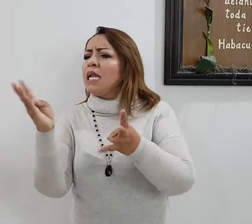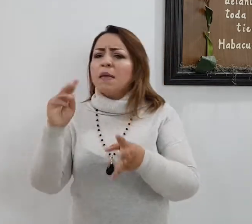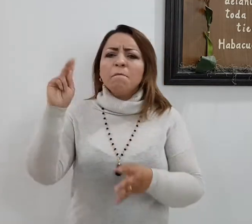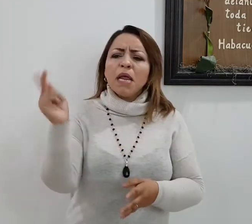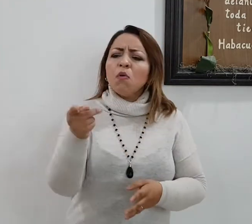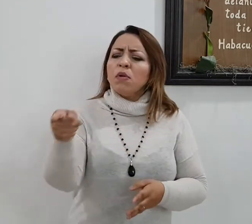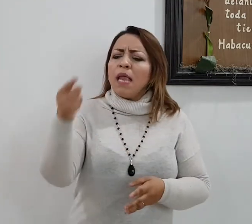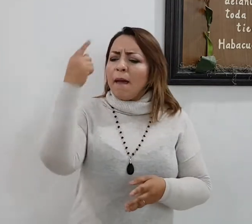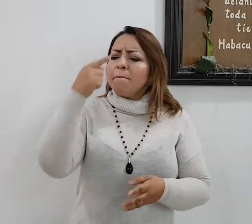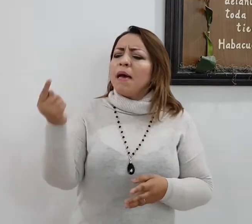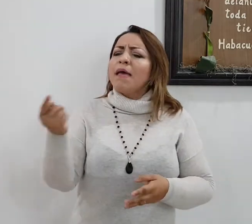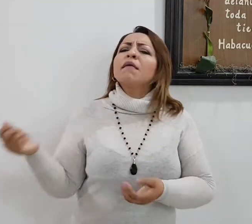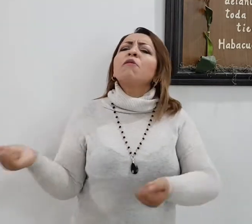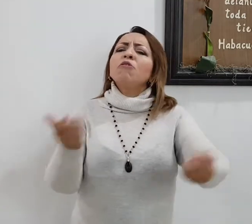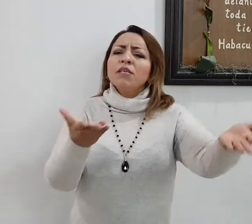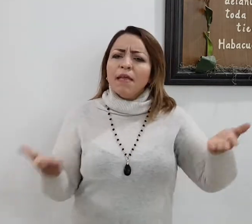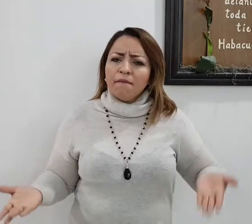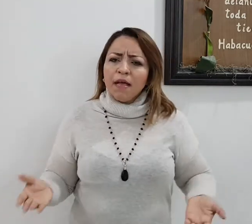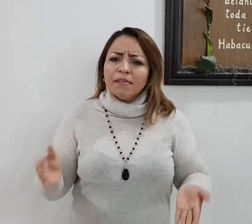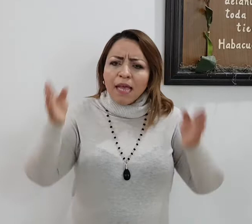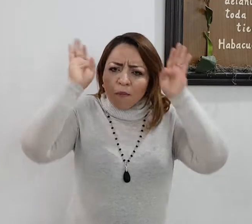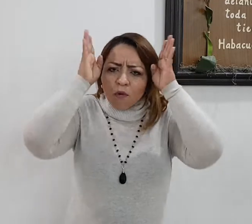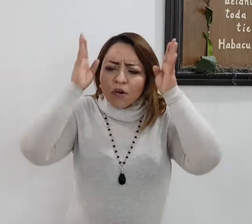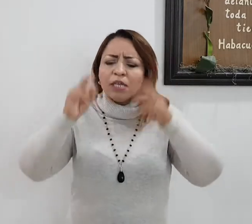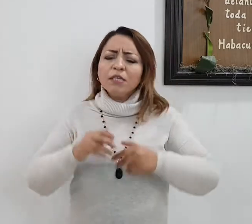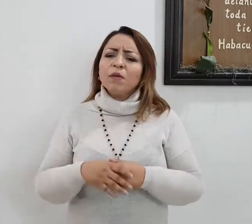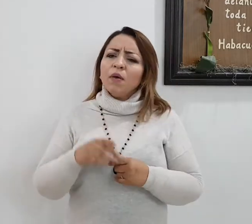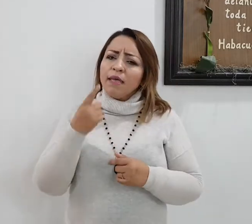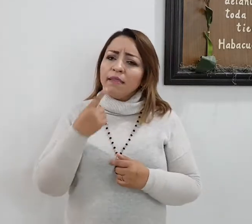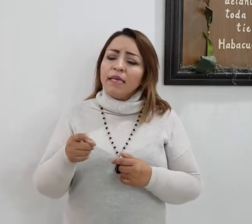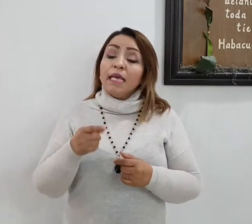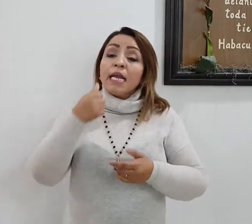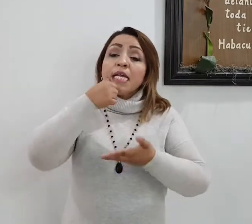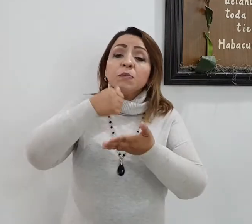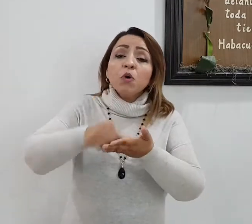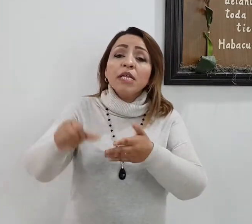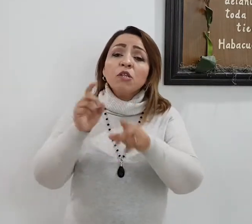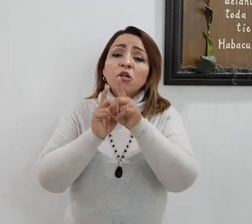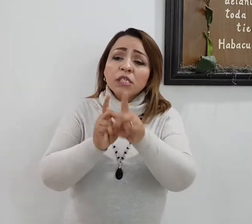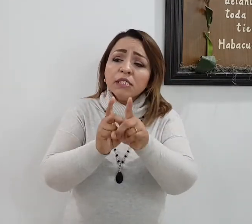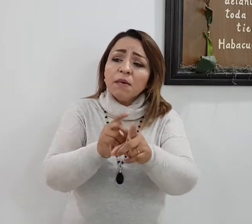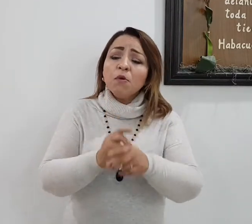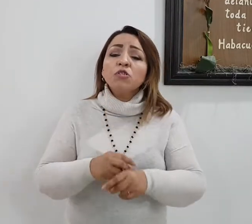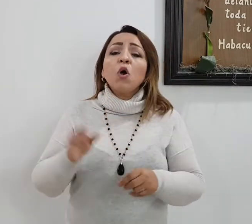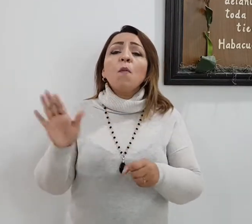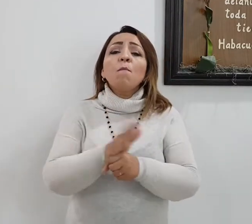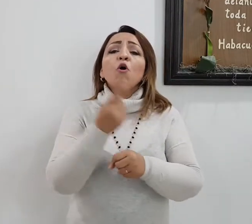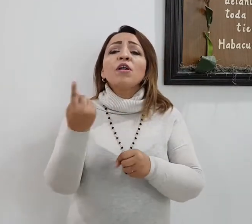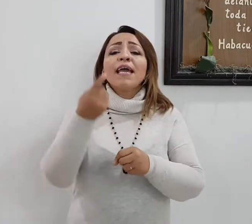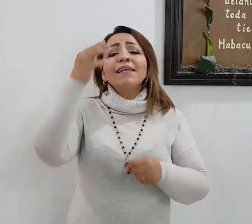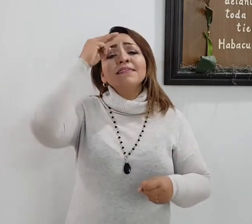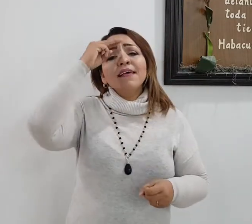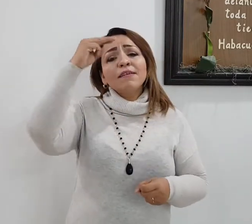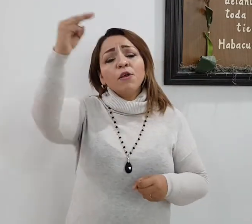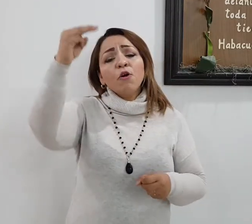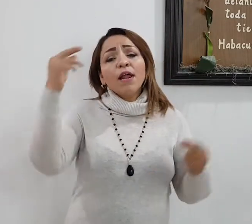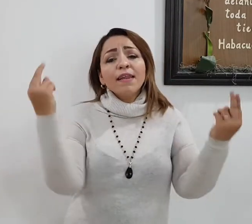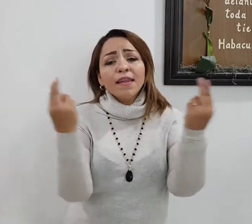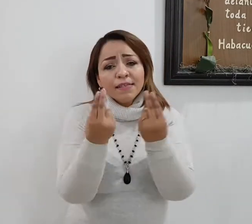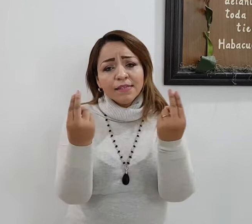veíamos que Dios nos ha dado varios burritos para administrarlos, pero que luego nos va a decir: lo necesito.